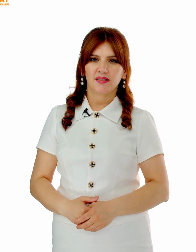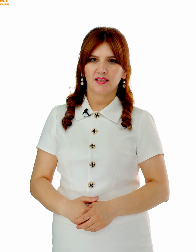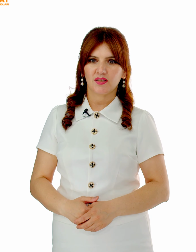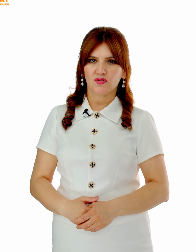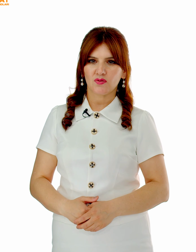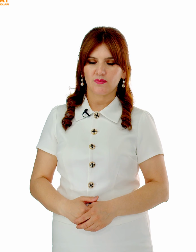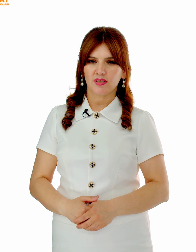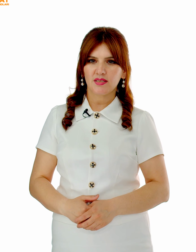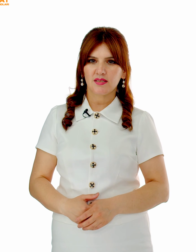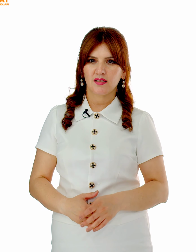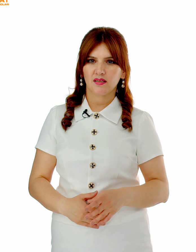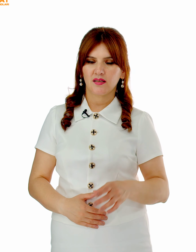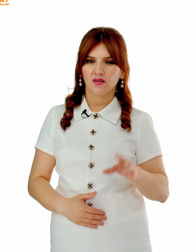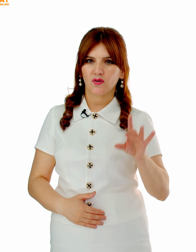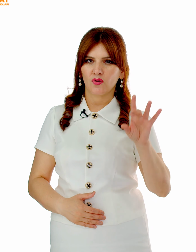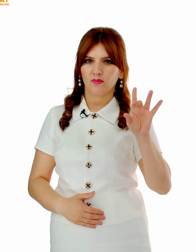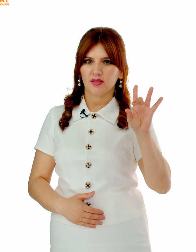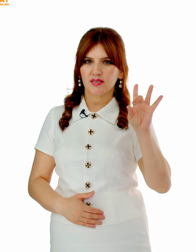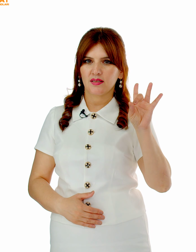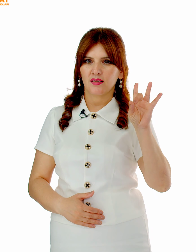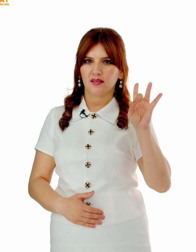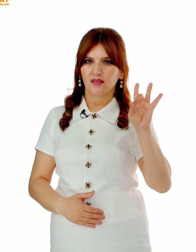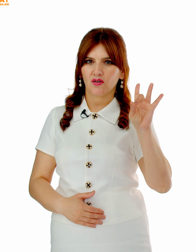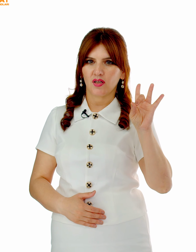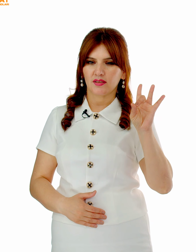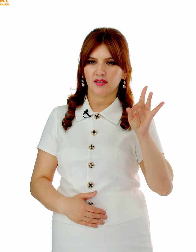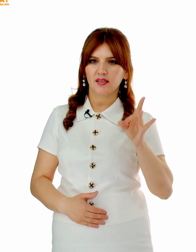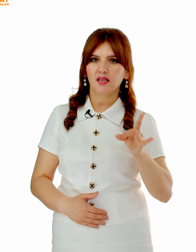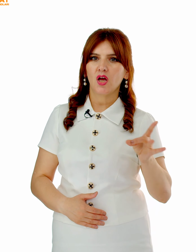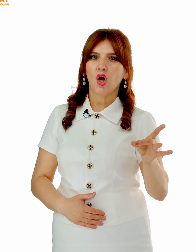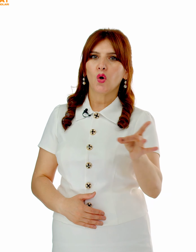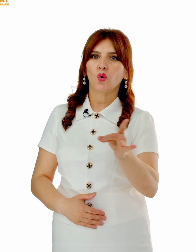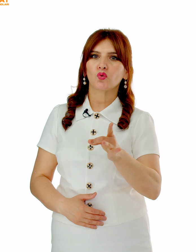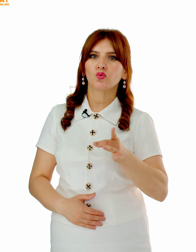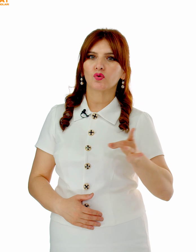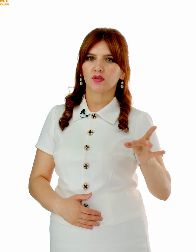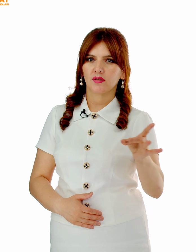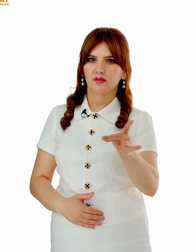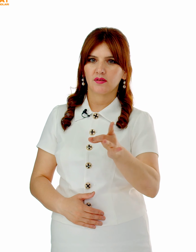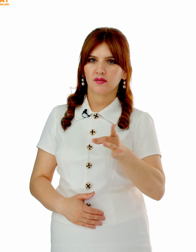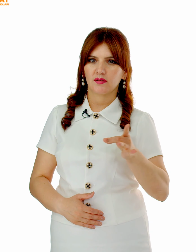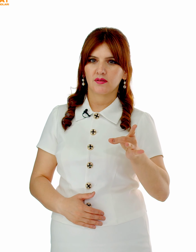Keyingi so'zimiz qo'limiz r holatida hudud.